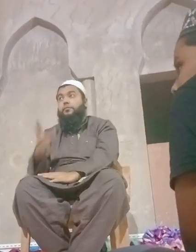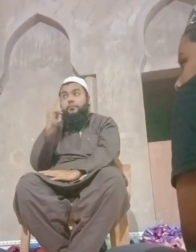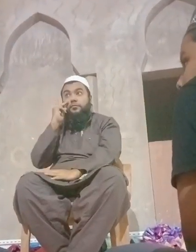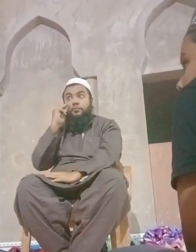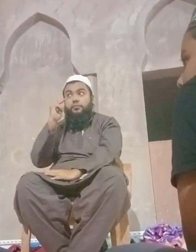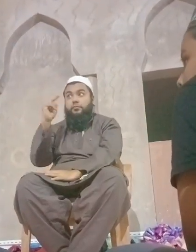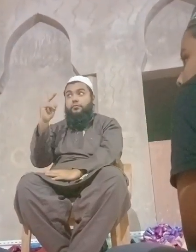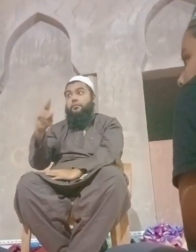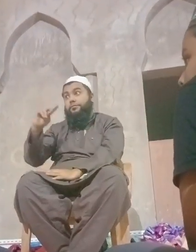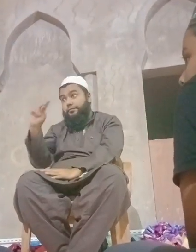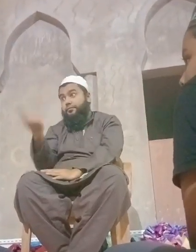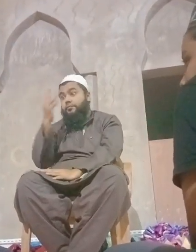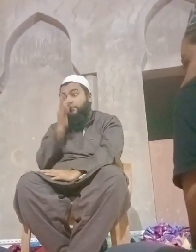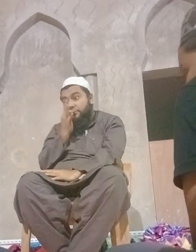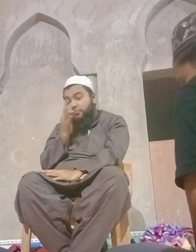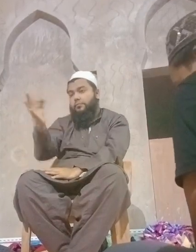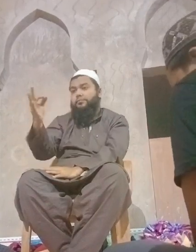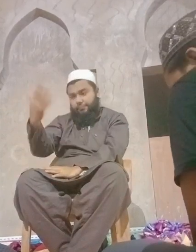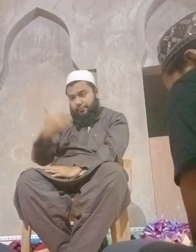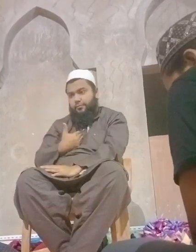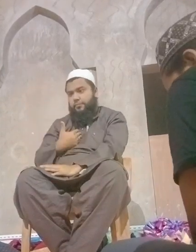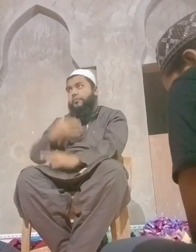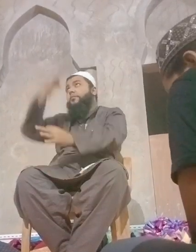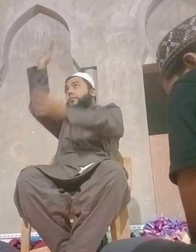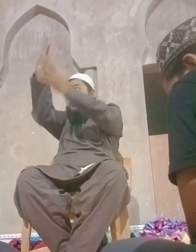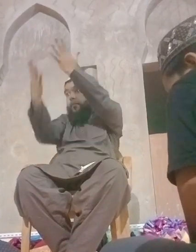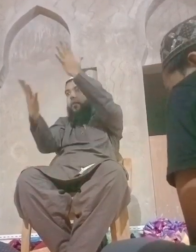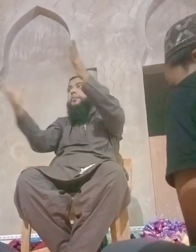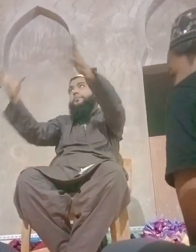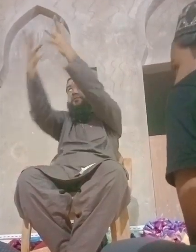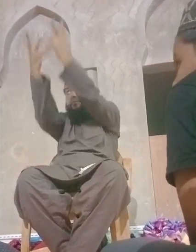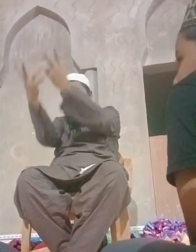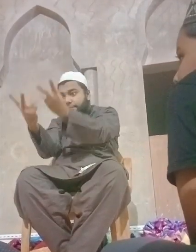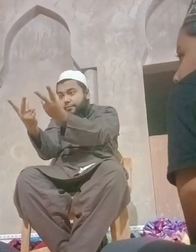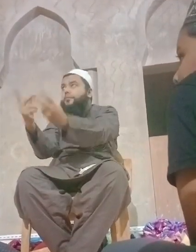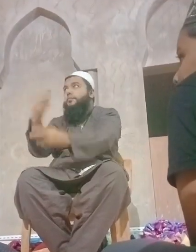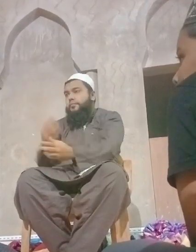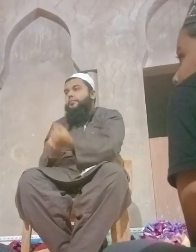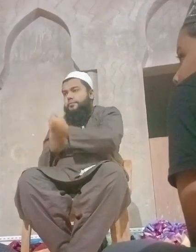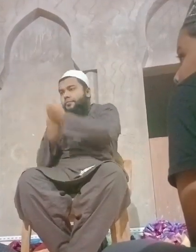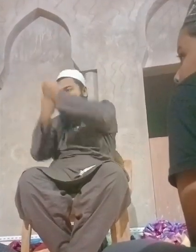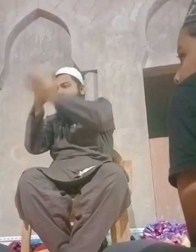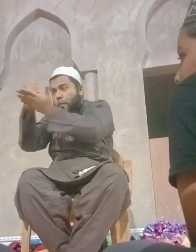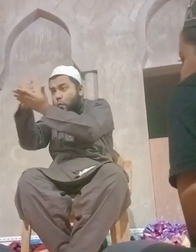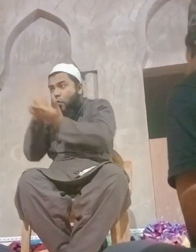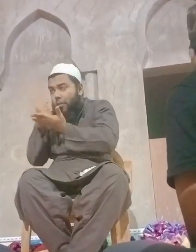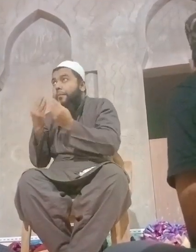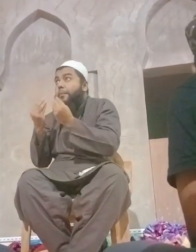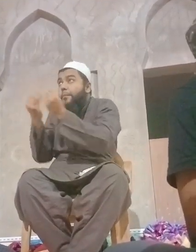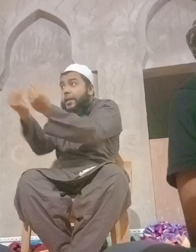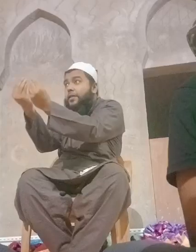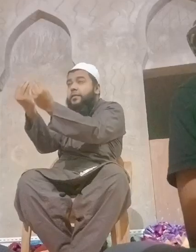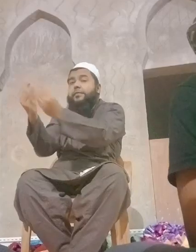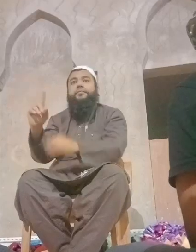বলতেন যে হ্যাঁ তোমরা এসে যখন মদত করো, তো তখন কিন্তু ইব্রাহিম আলাইহিস সালাতু ওয়াস সালাম আল্লাহর